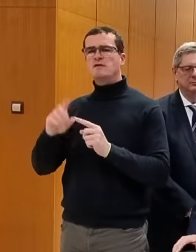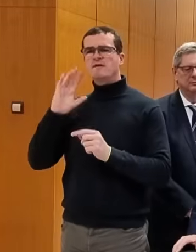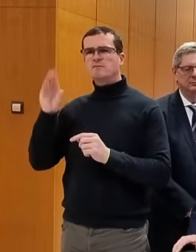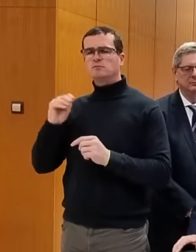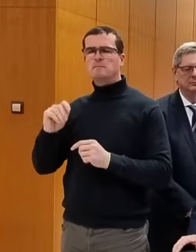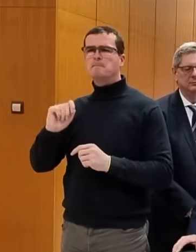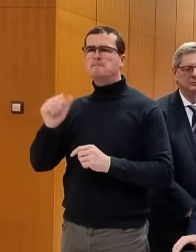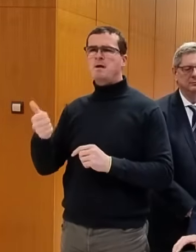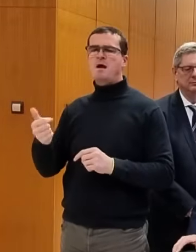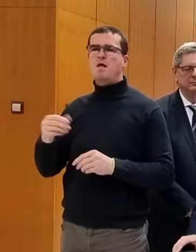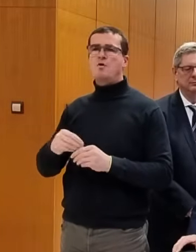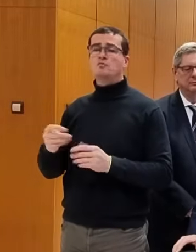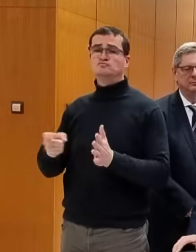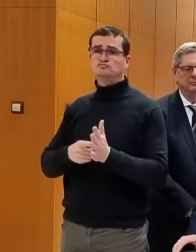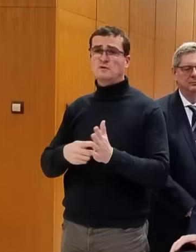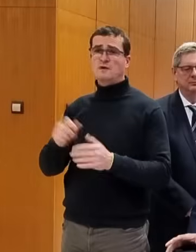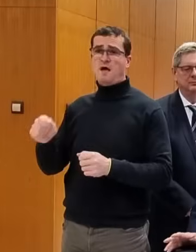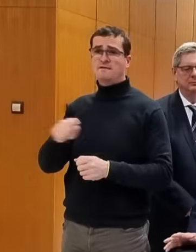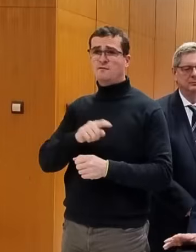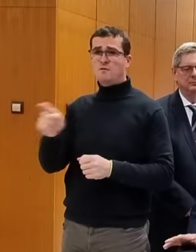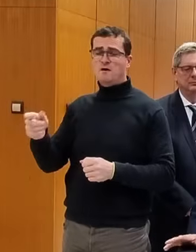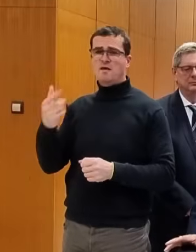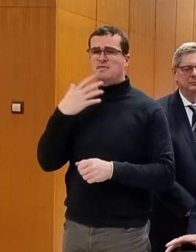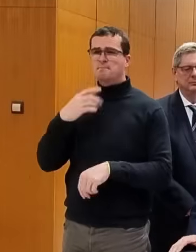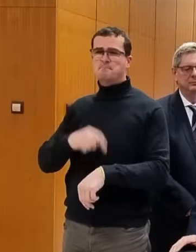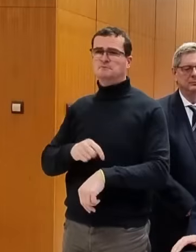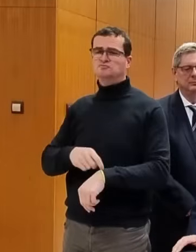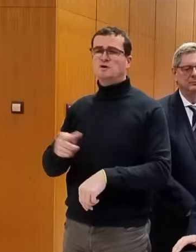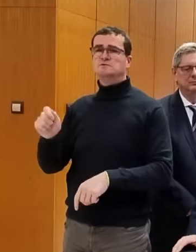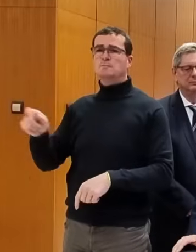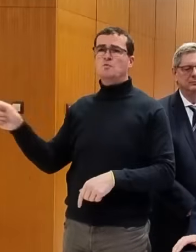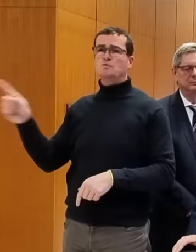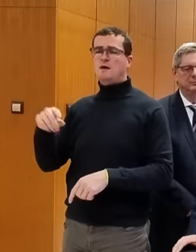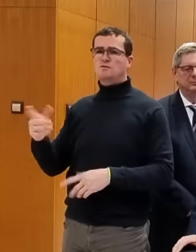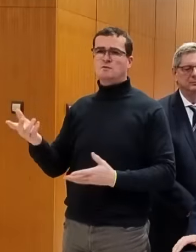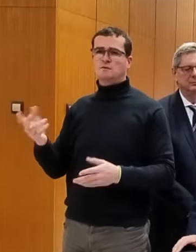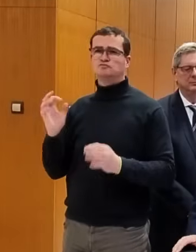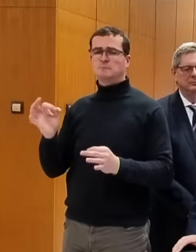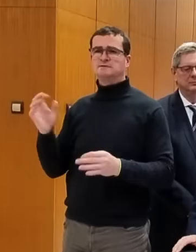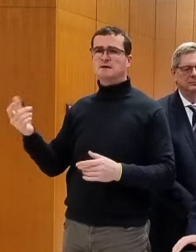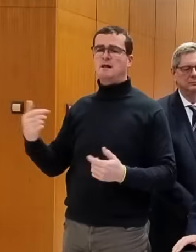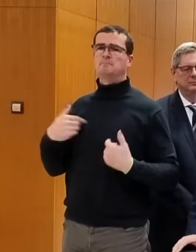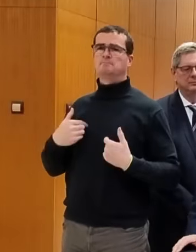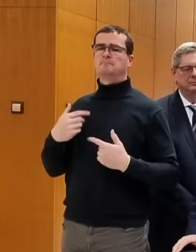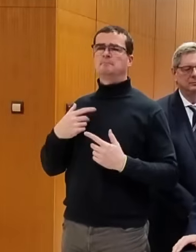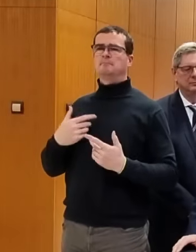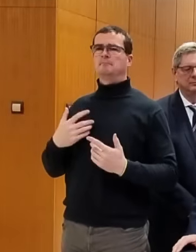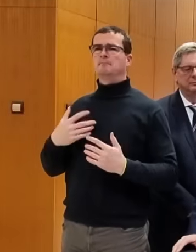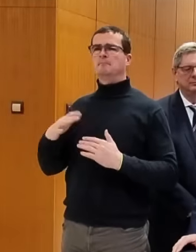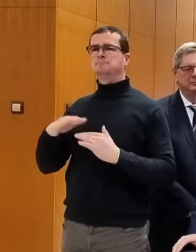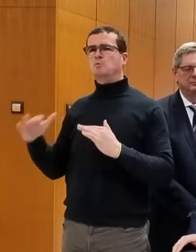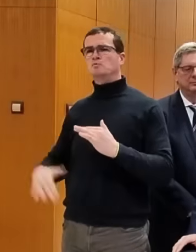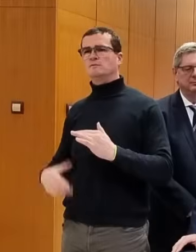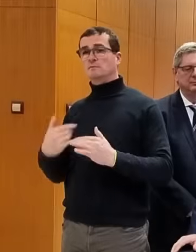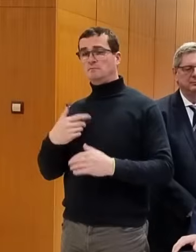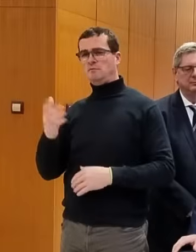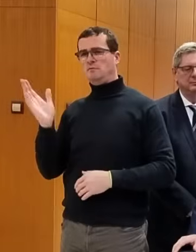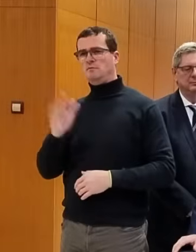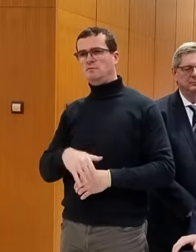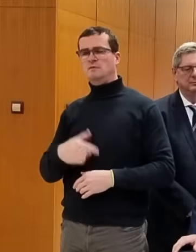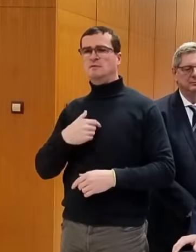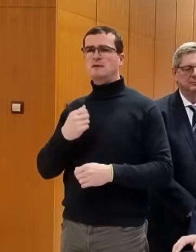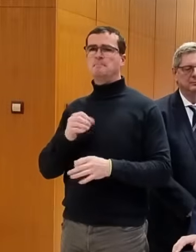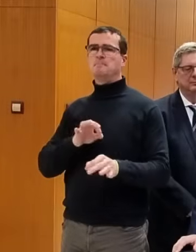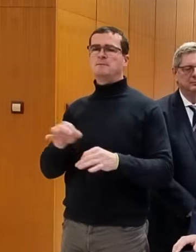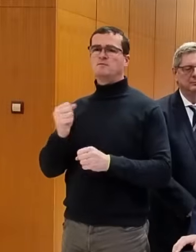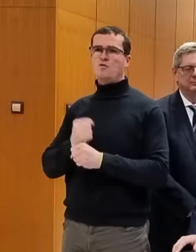výsluchy, veľmi málo, aj keď sa toho dožadujú advokáti, nemajú čas pani prokurátori, špeciálni prokurátori, lebo to je pre nich pod úroveň, aby chodili na úkony